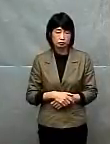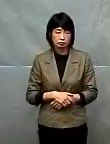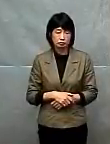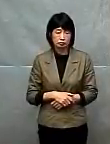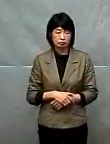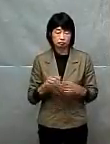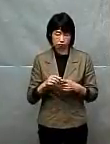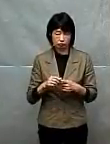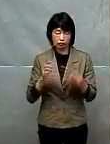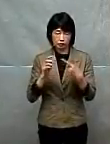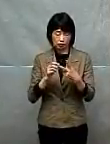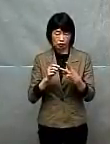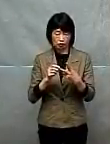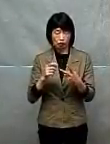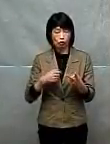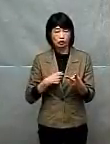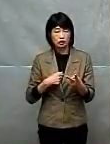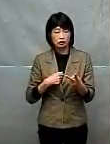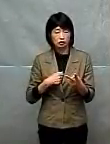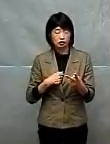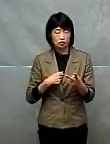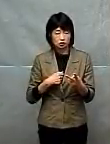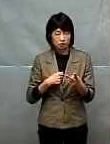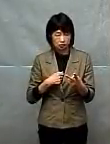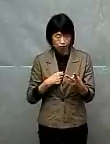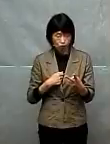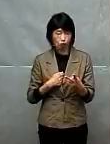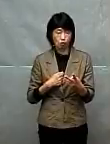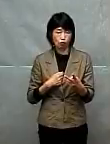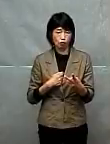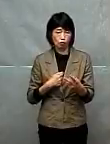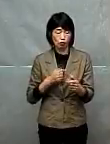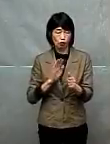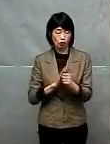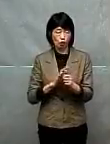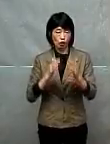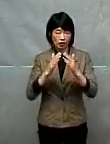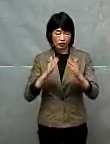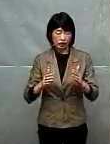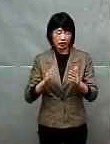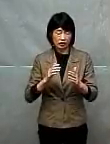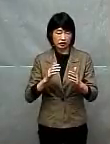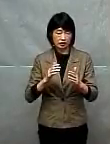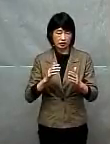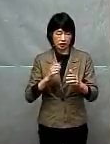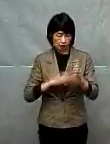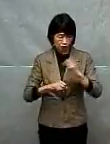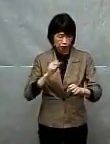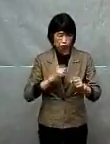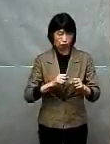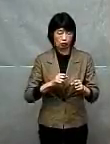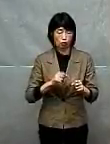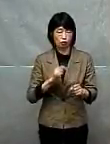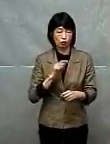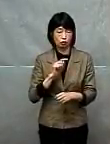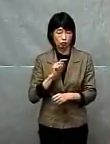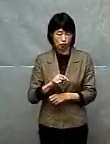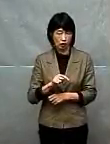れと私の後援会、活動とかですねちょ